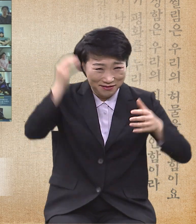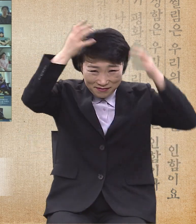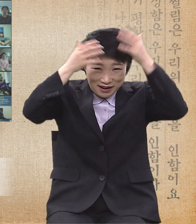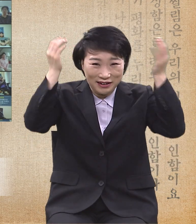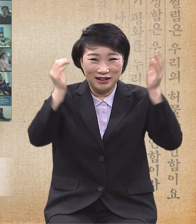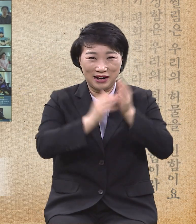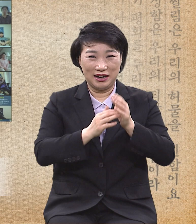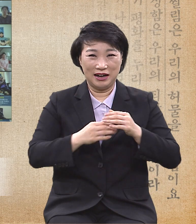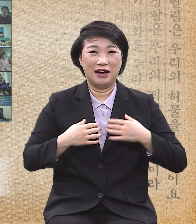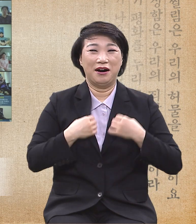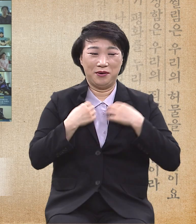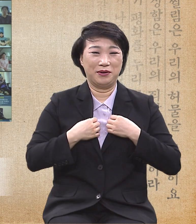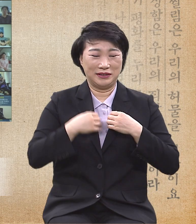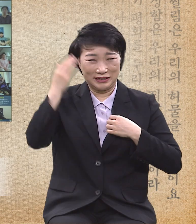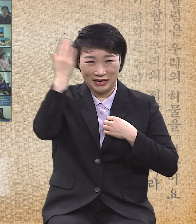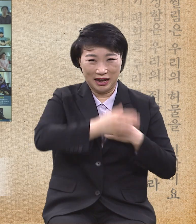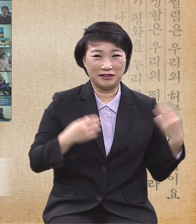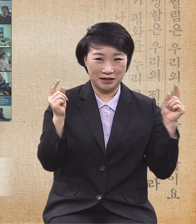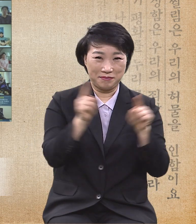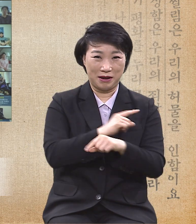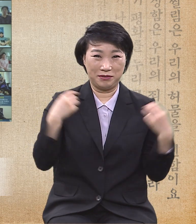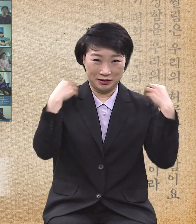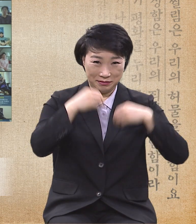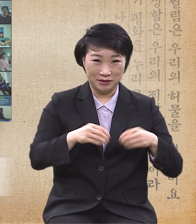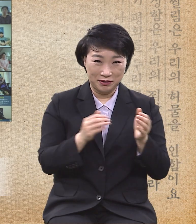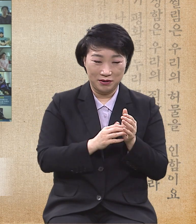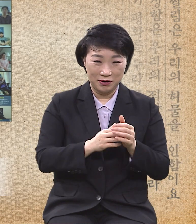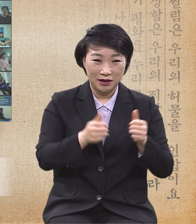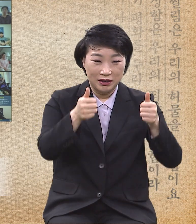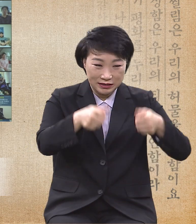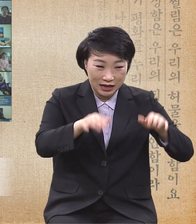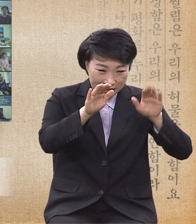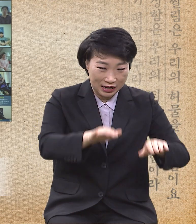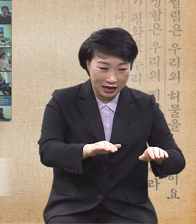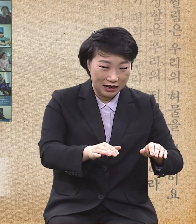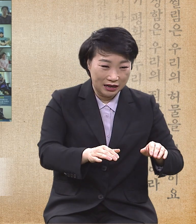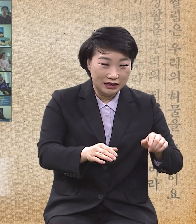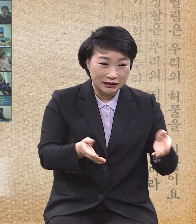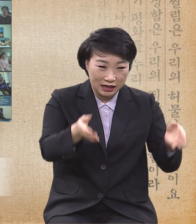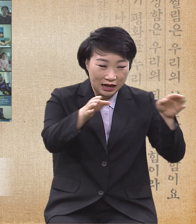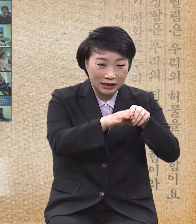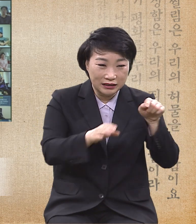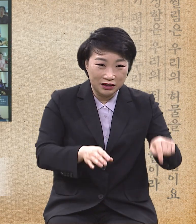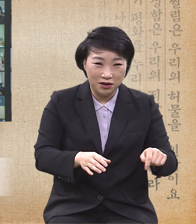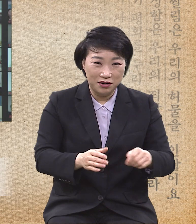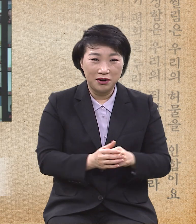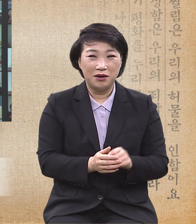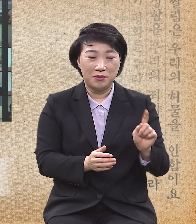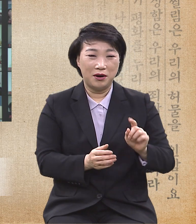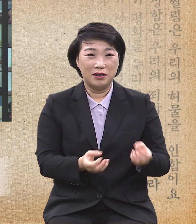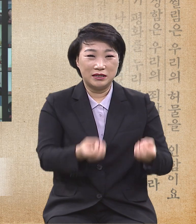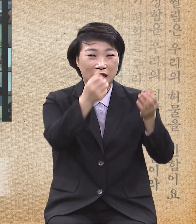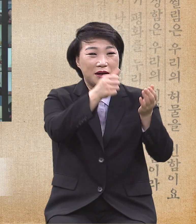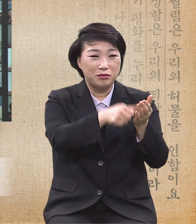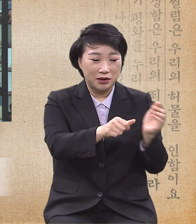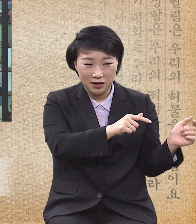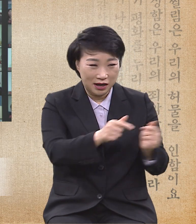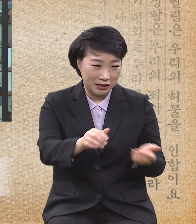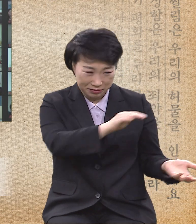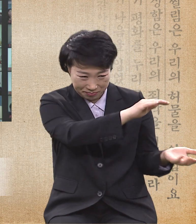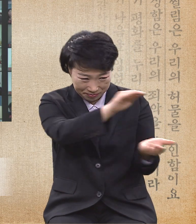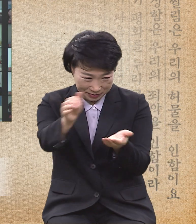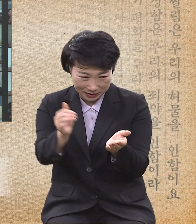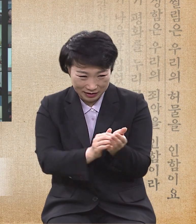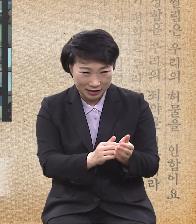겉옷 깨끗하게 갈아입고 제사상 앞에서 그저 짐을 차려놓고